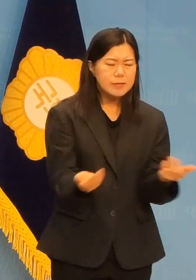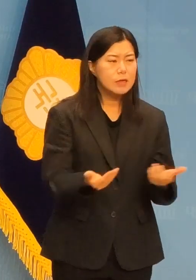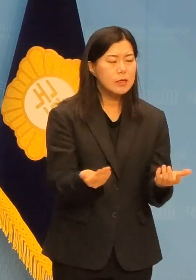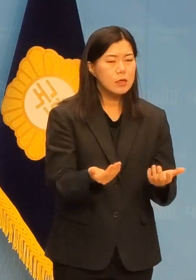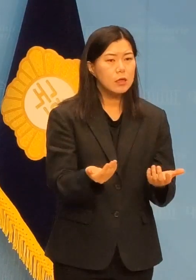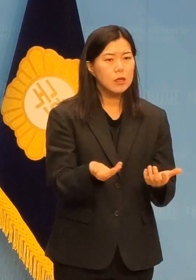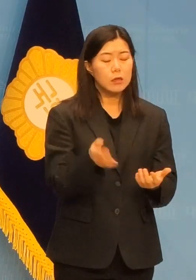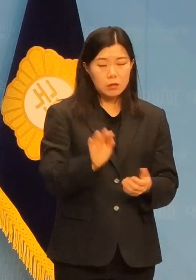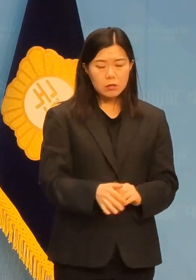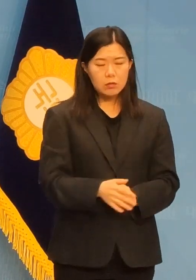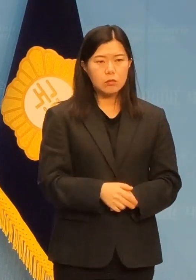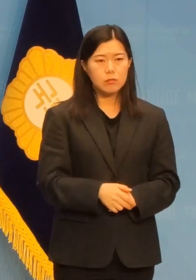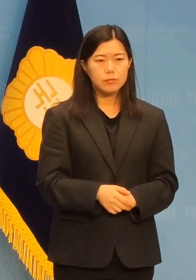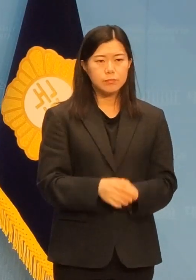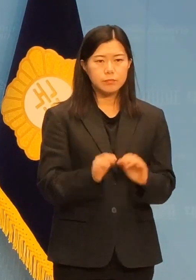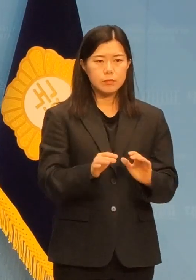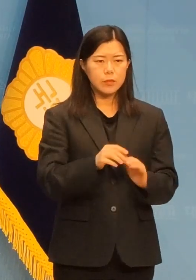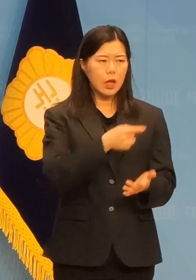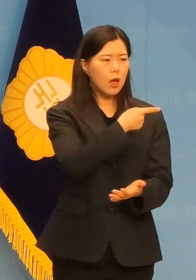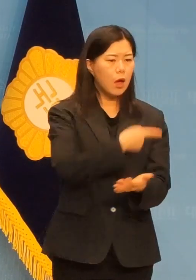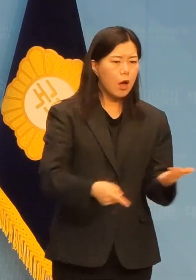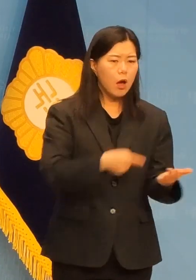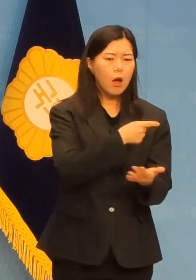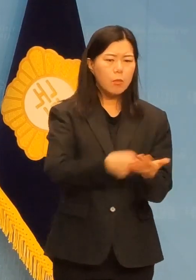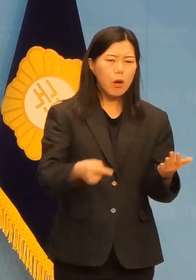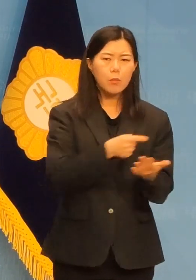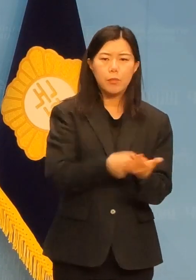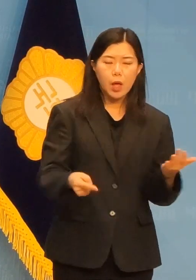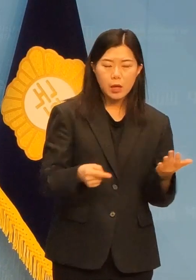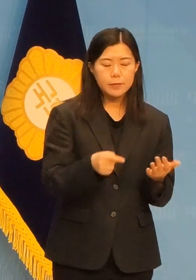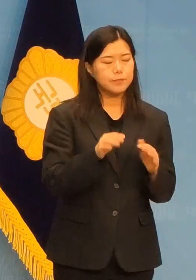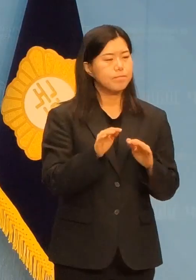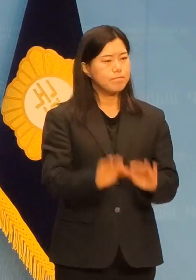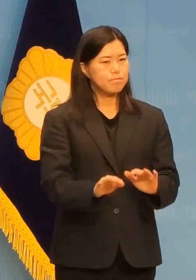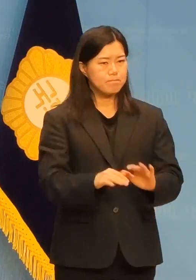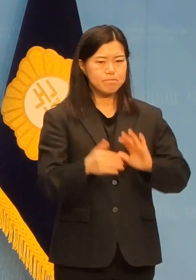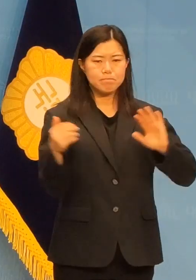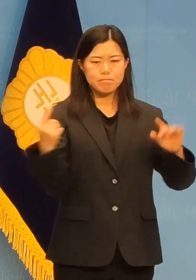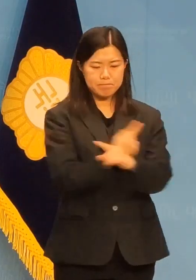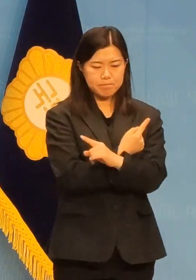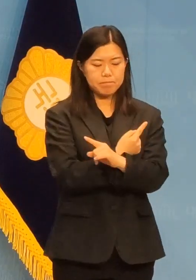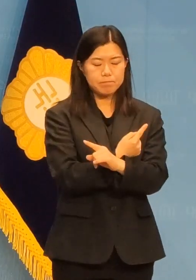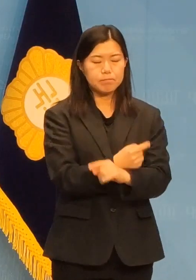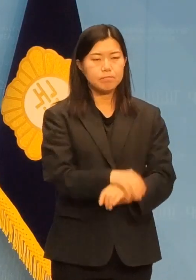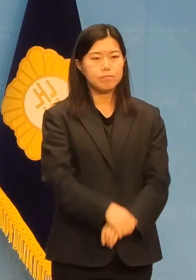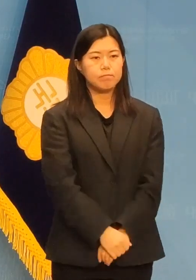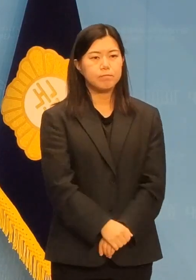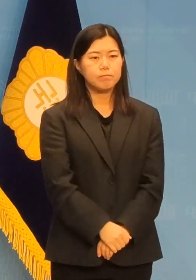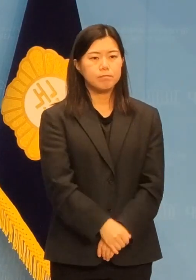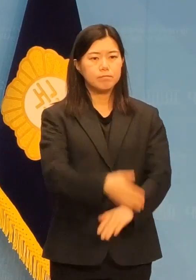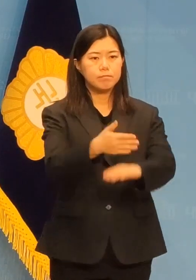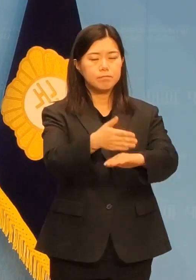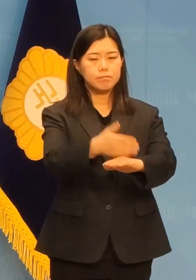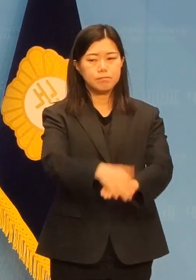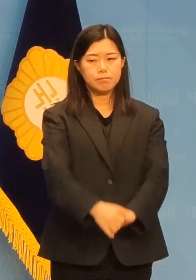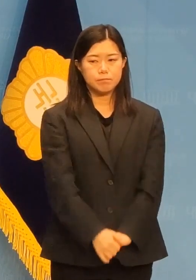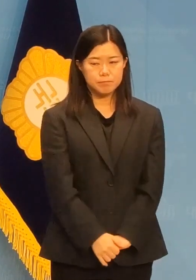그런 기업들이 불이익을 받는 관행들을 철저히 개선해 나가도록 노력하겠습니다.